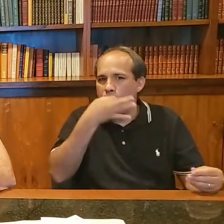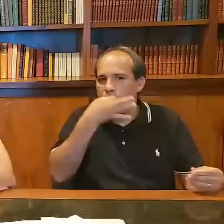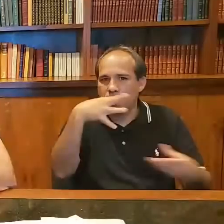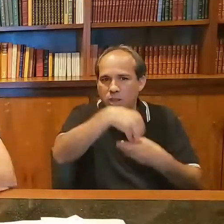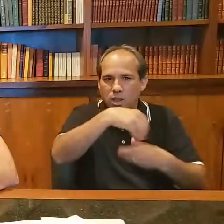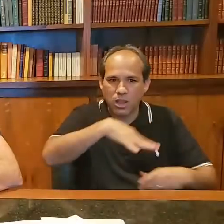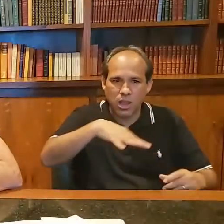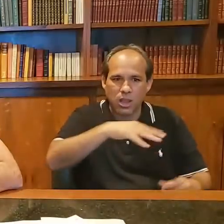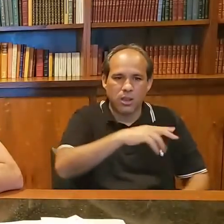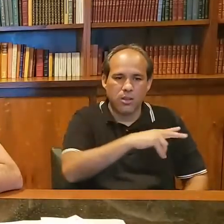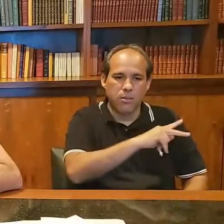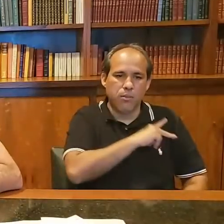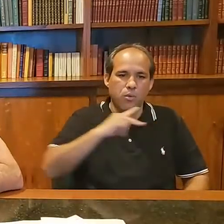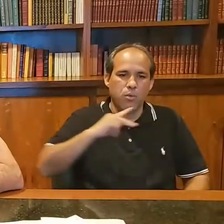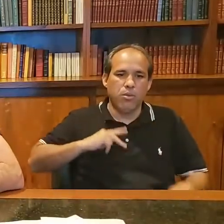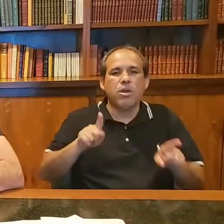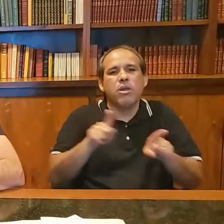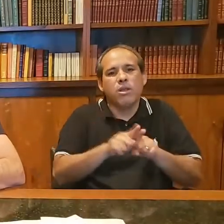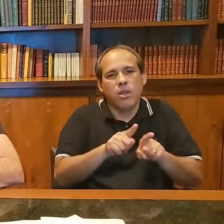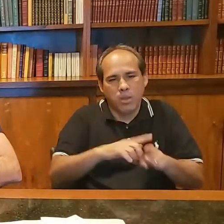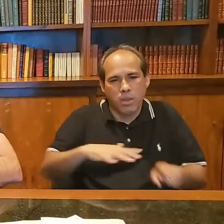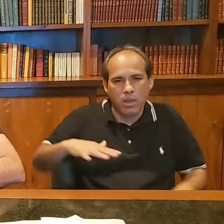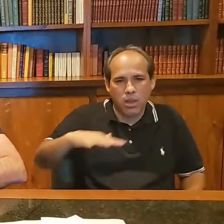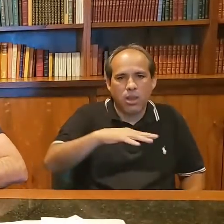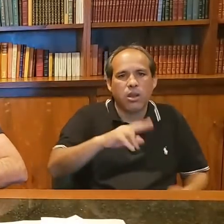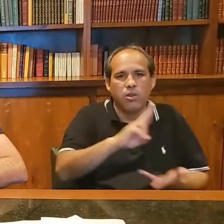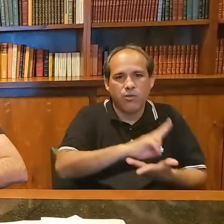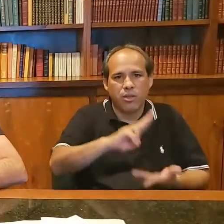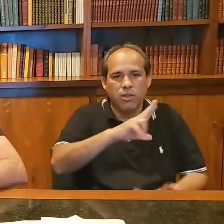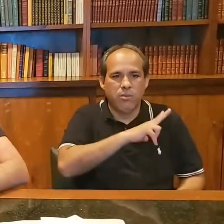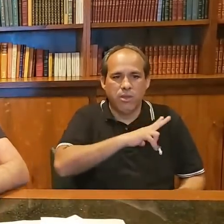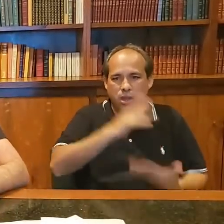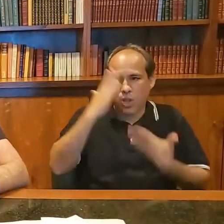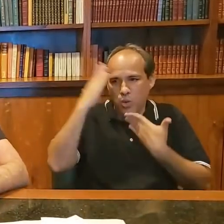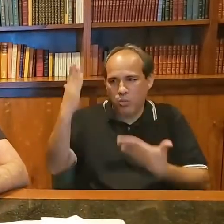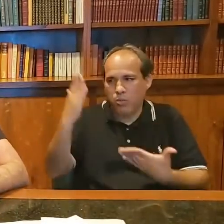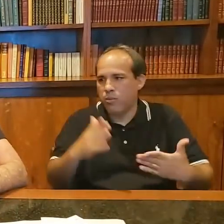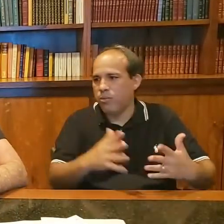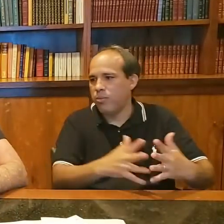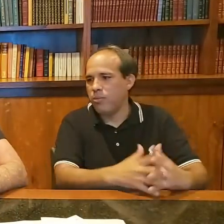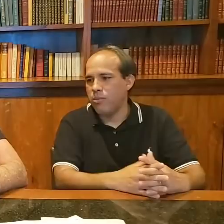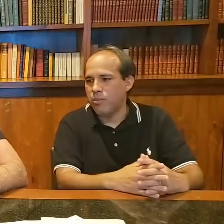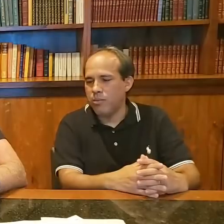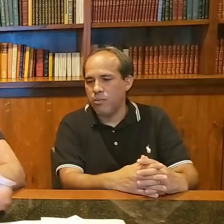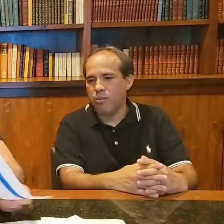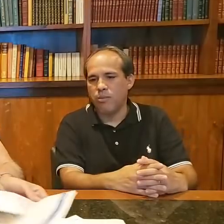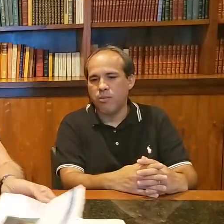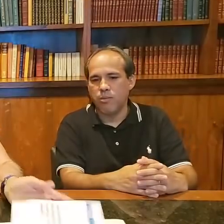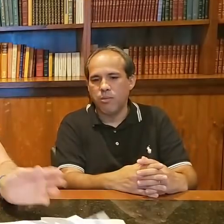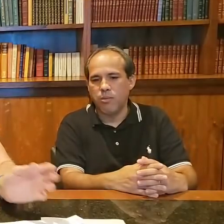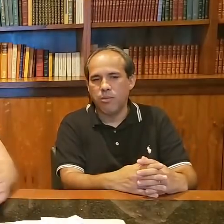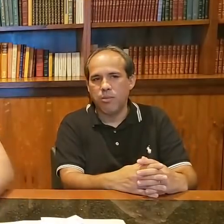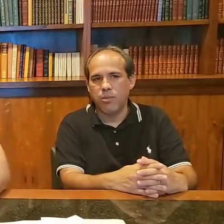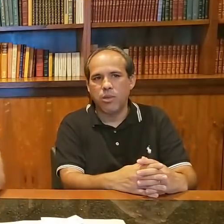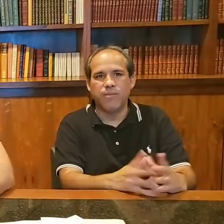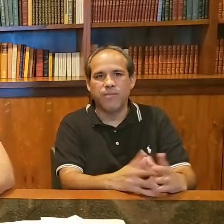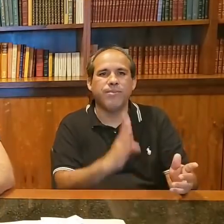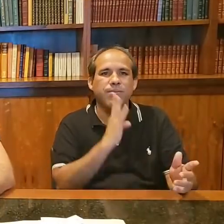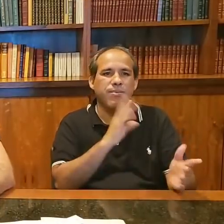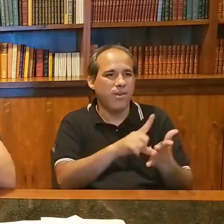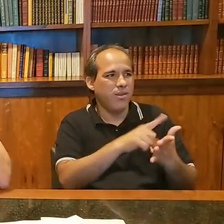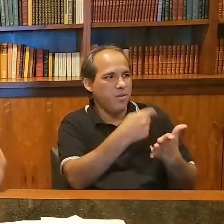e também, claro, no setor privado? Muito obrigado. Bom, como eu disse na